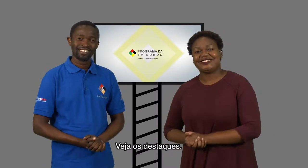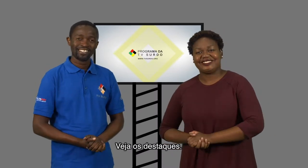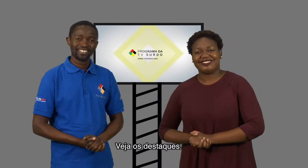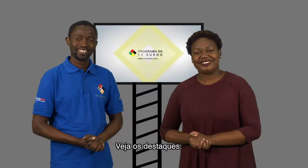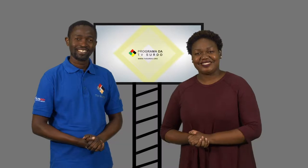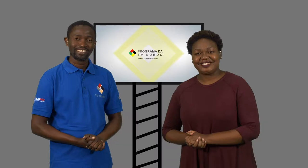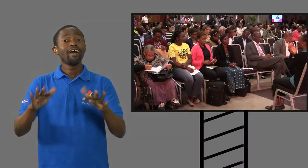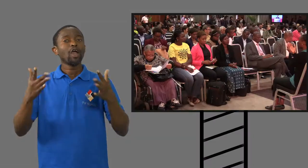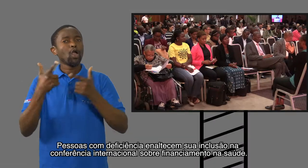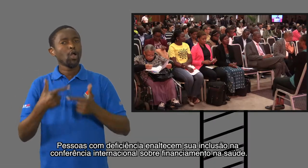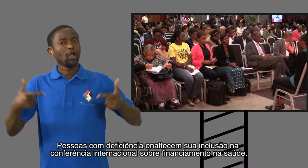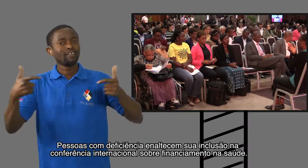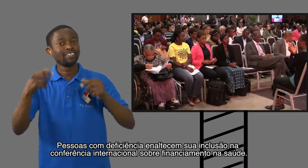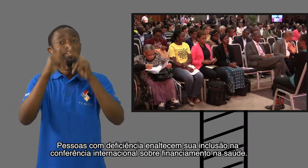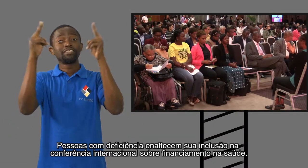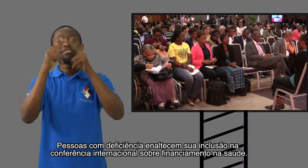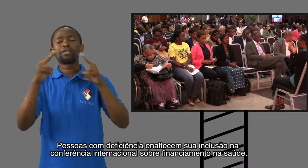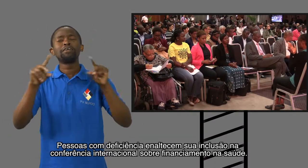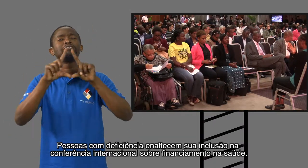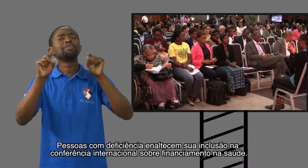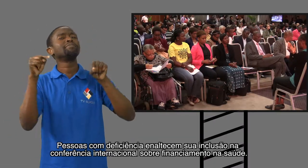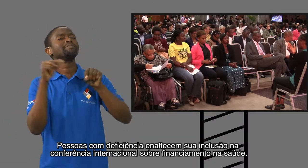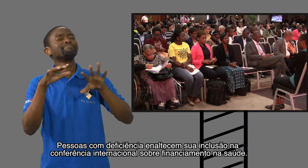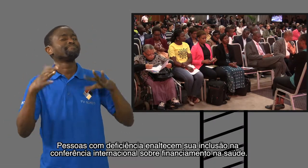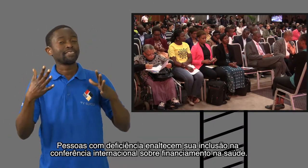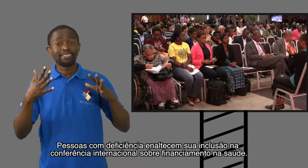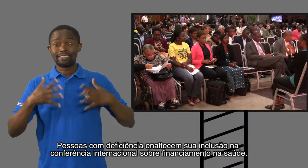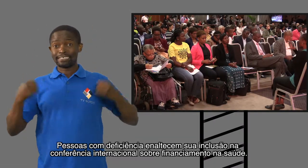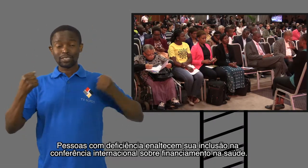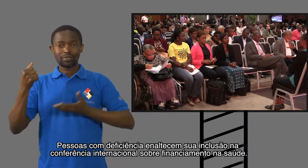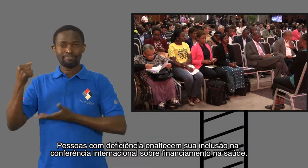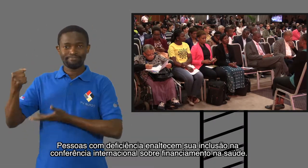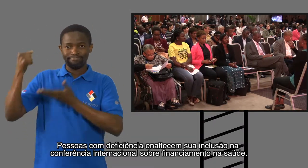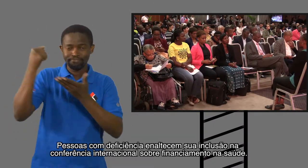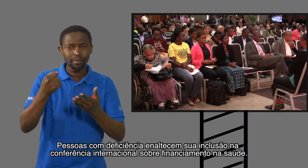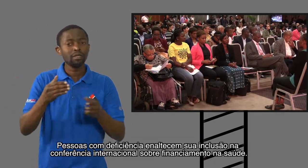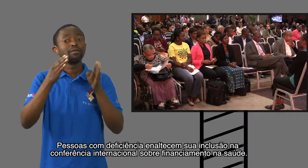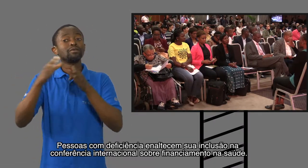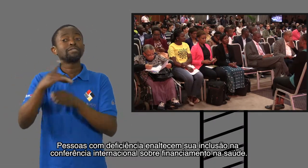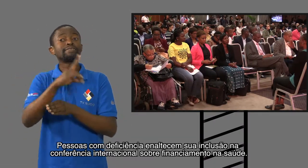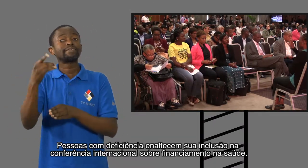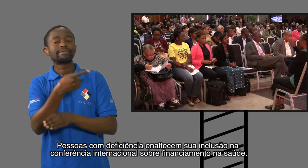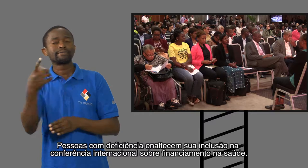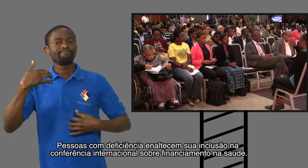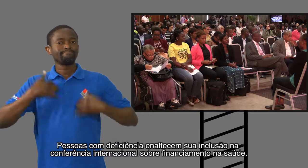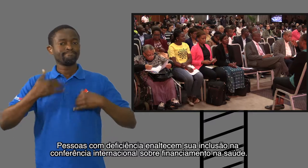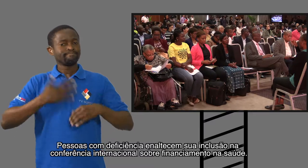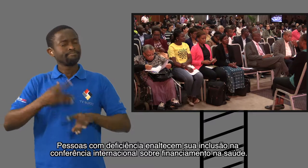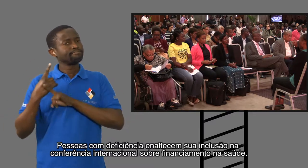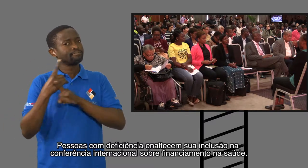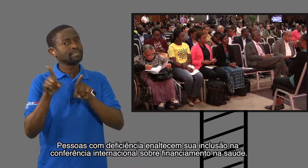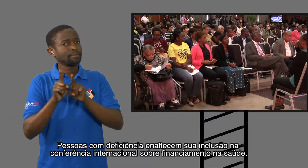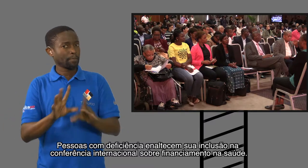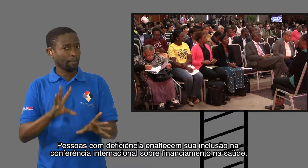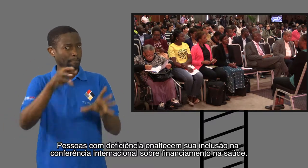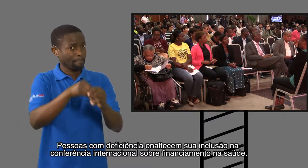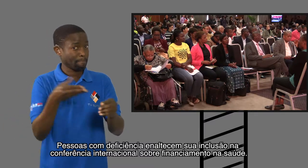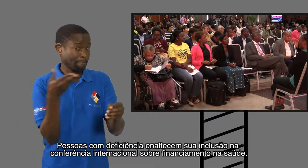destaques. Pessoas com deficiência enaltecem sua inclusão na Conferência Internacional sobre